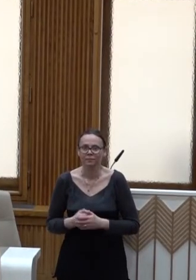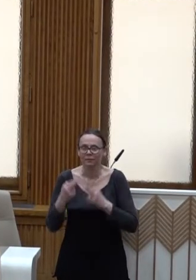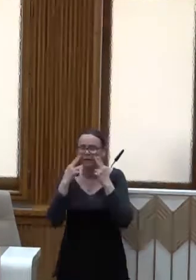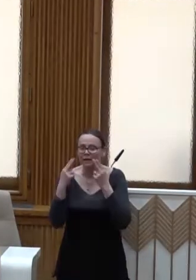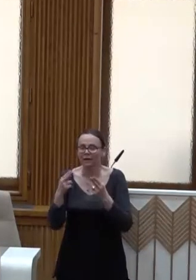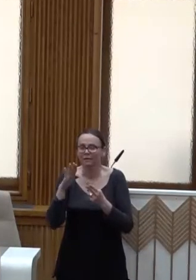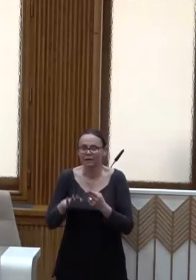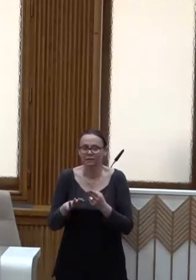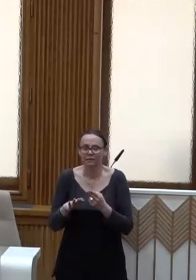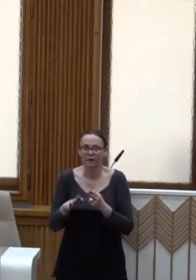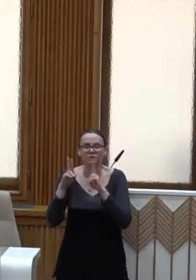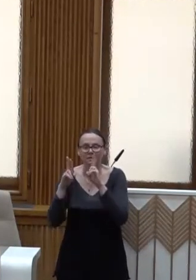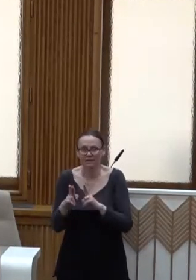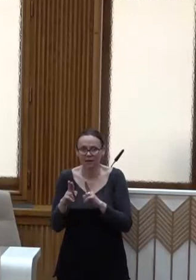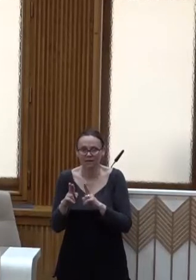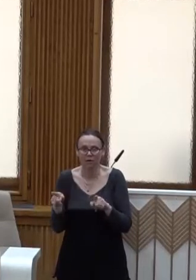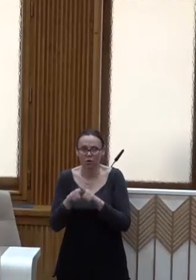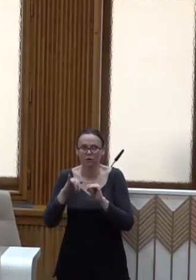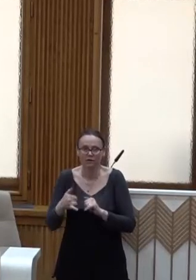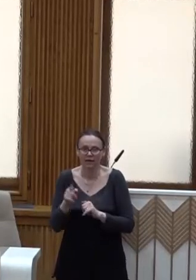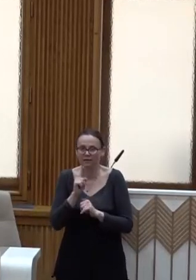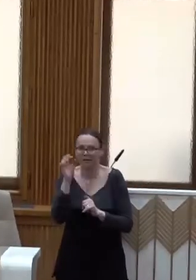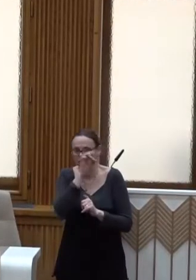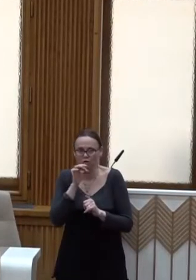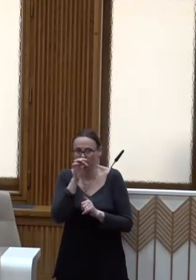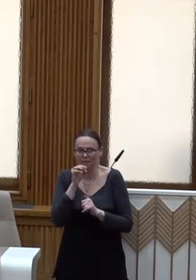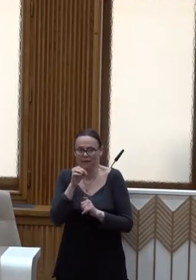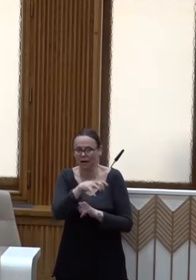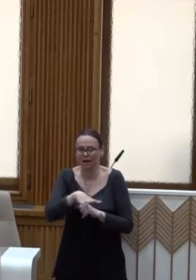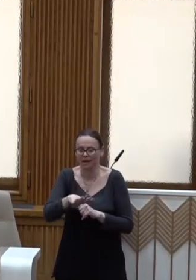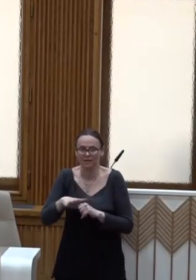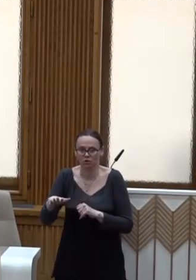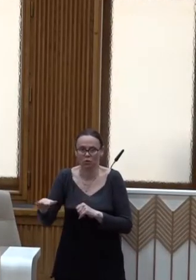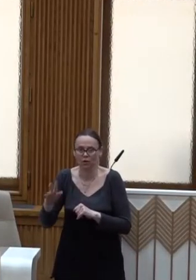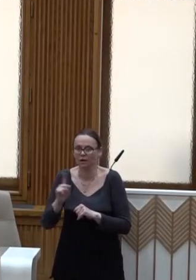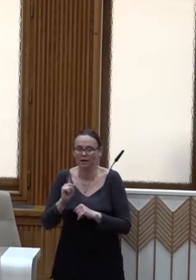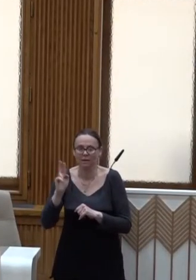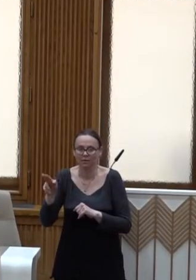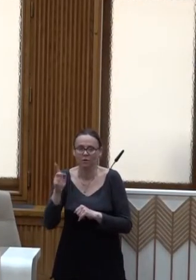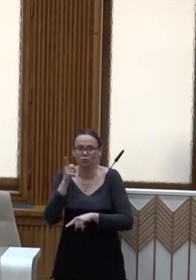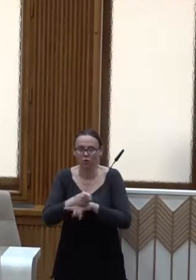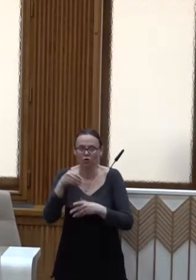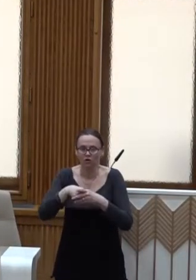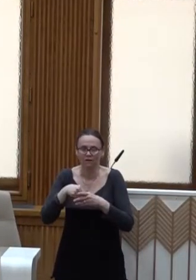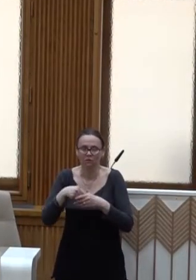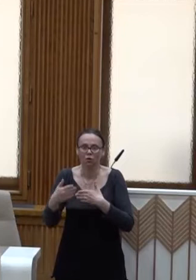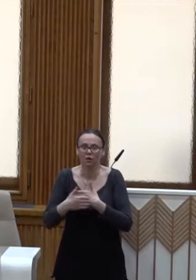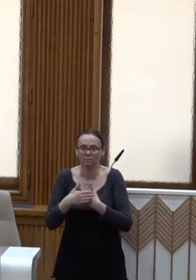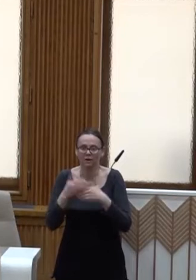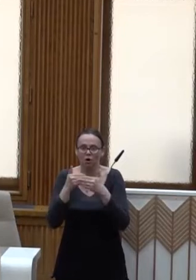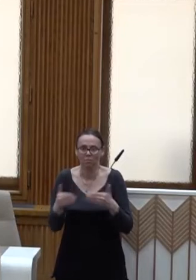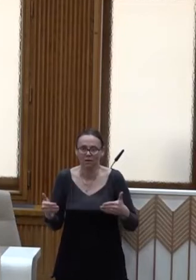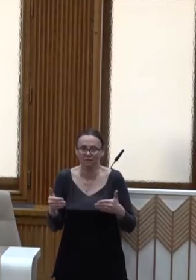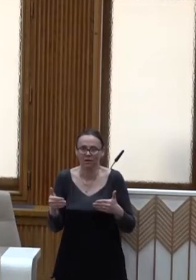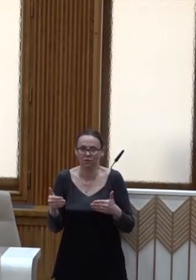na stanje, kakršno je, pravzaprav ni nobenega resorja, ki ne bi imel določene vloge pri